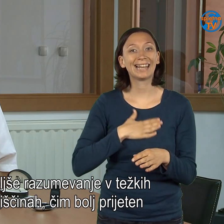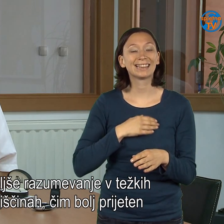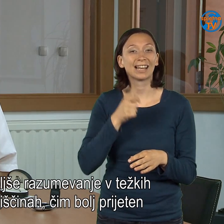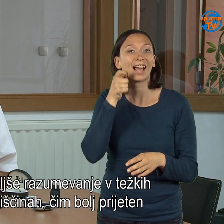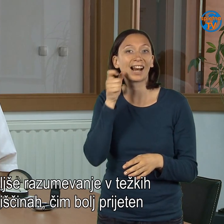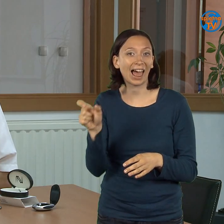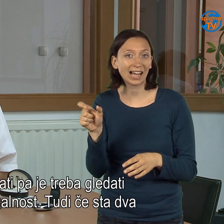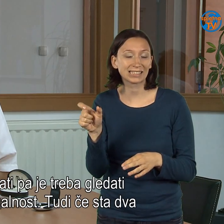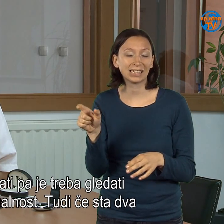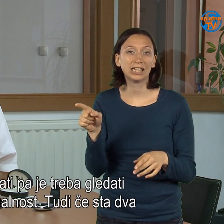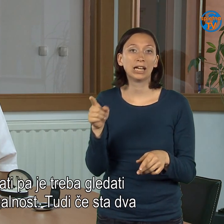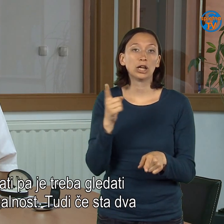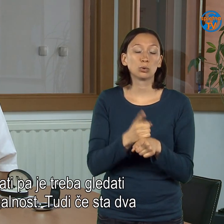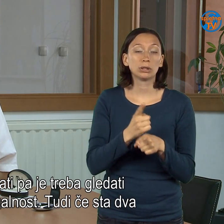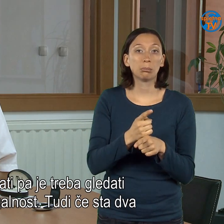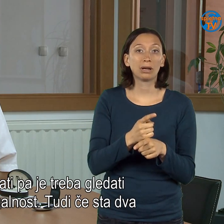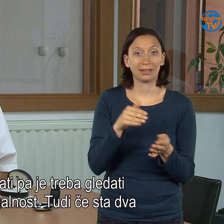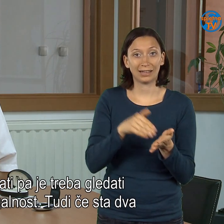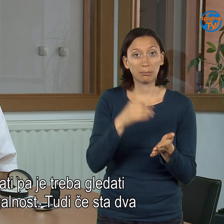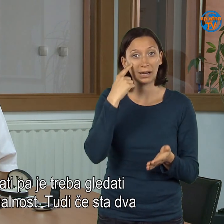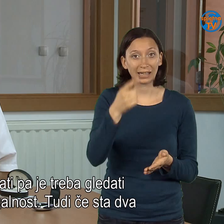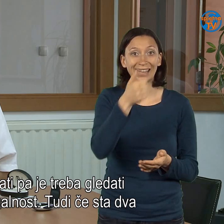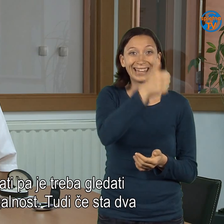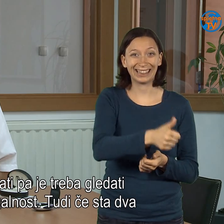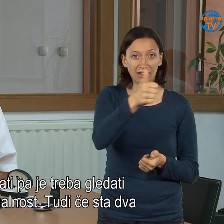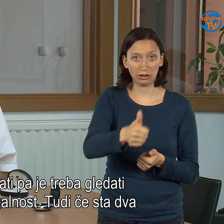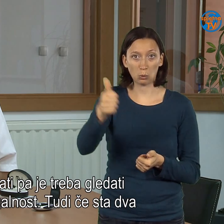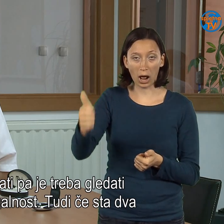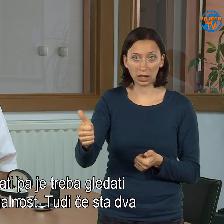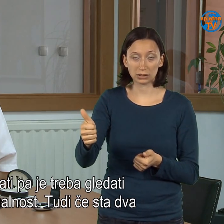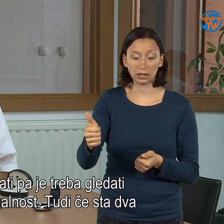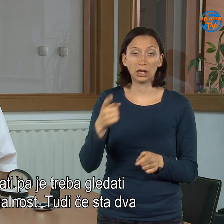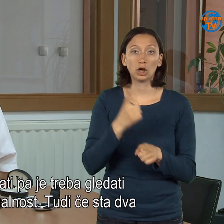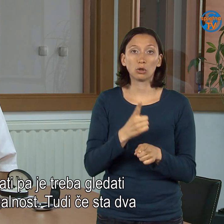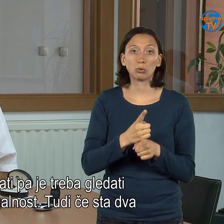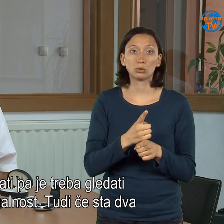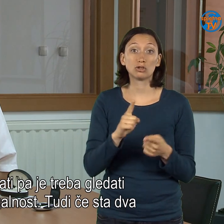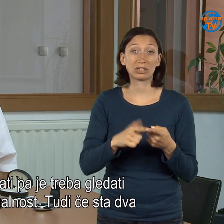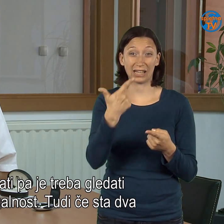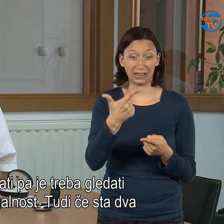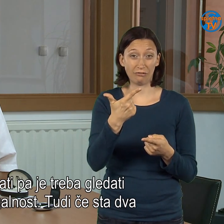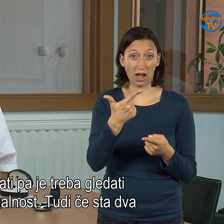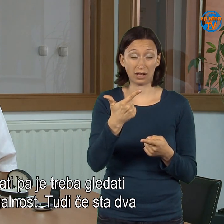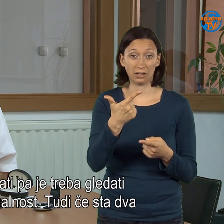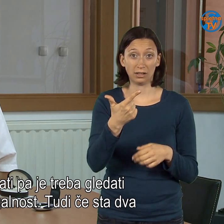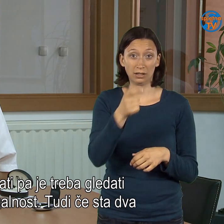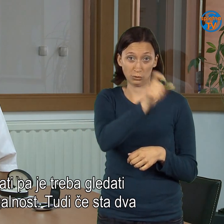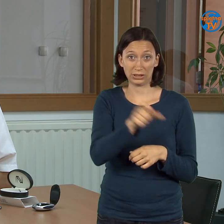glas, hkrati pa treba gledati tudi na individualnost. Tudi če sta dva